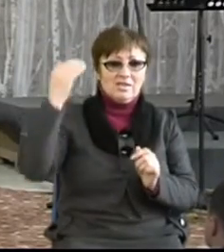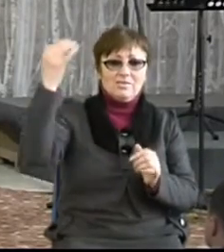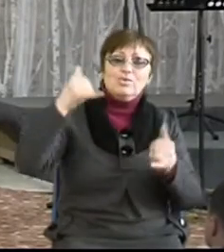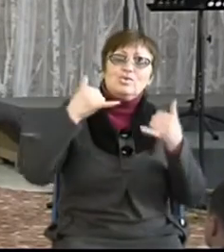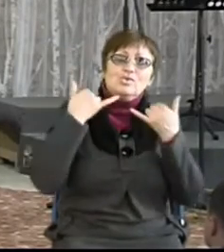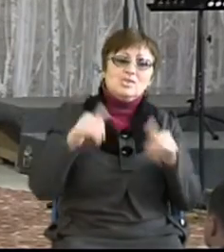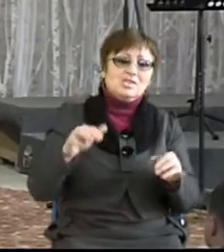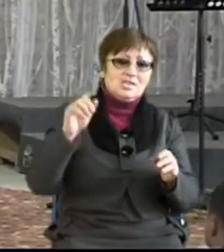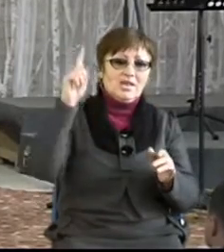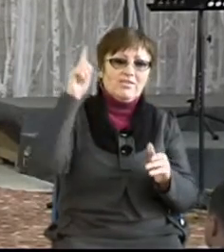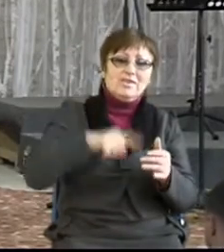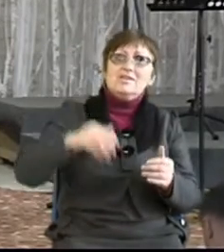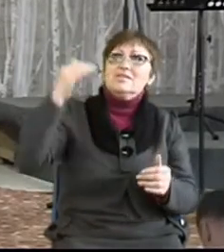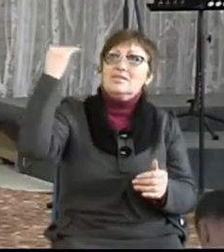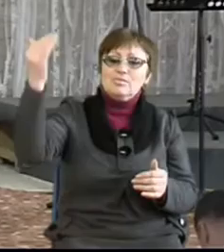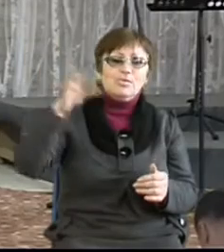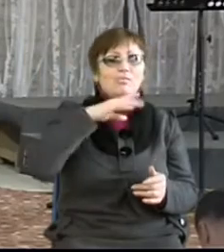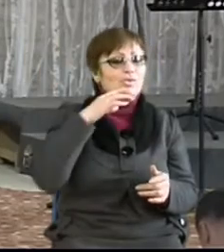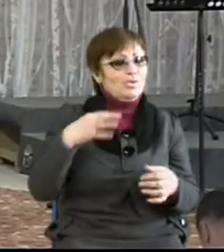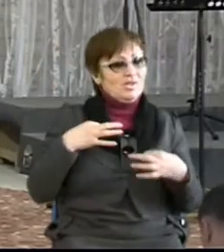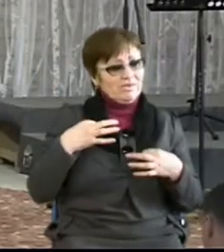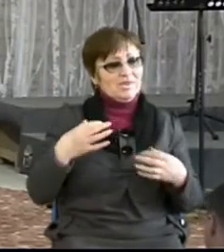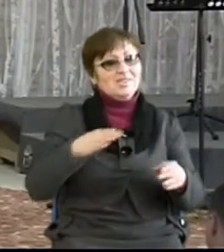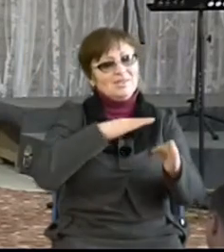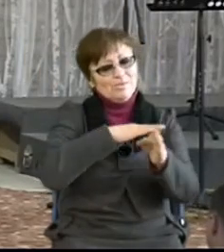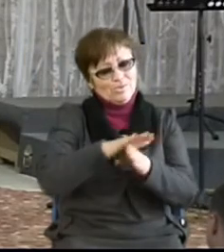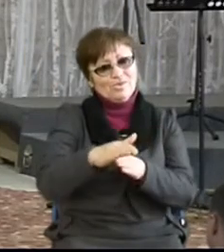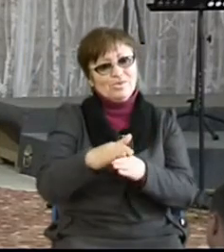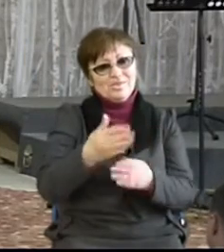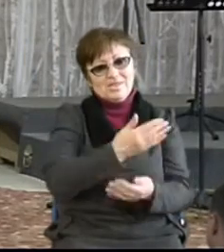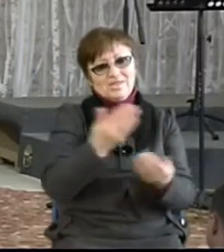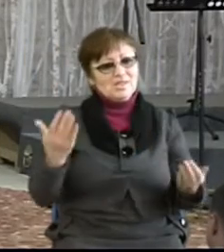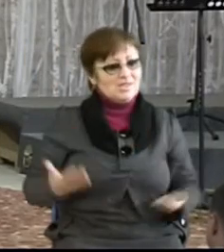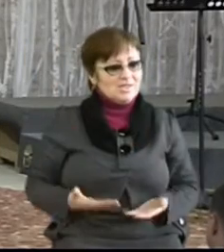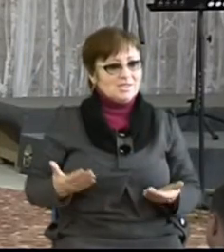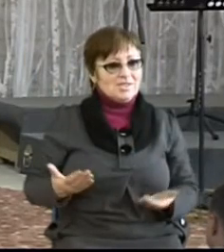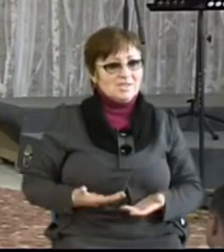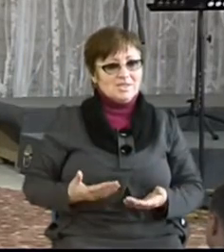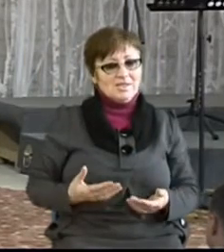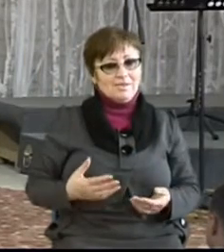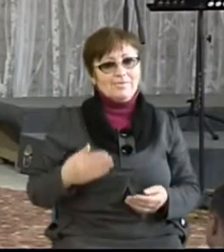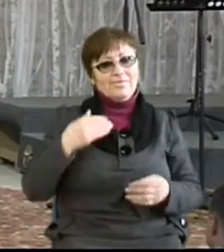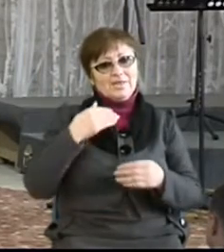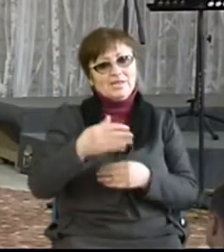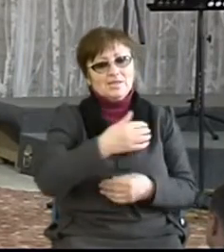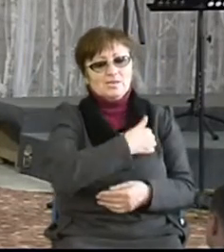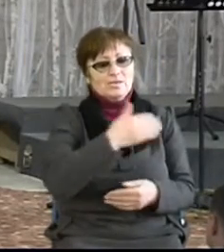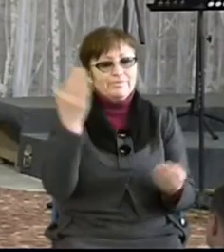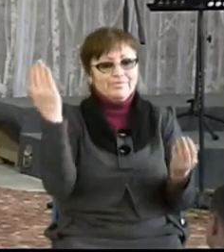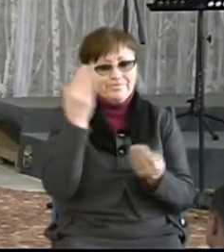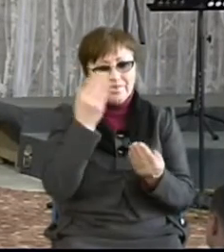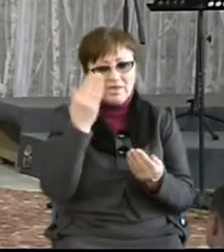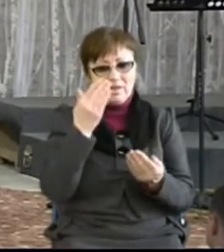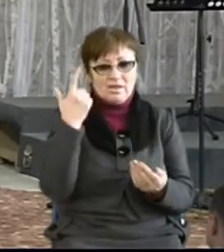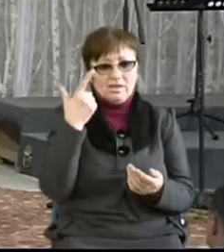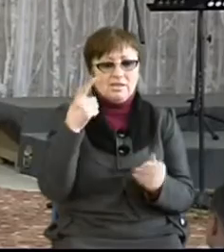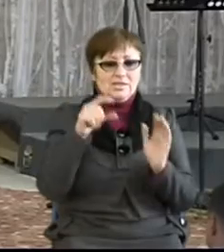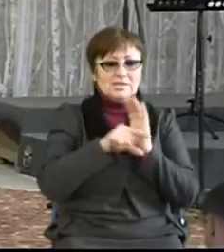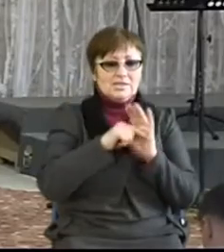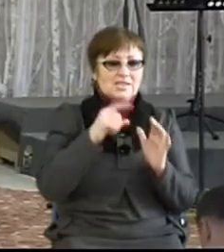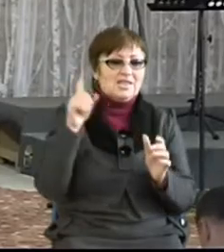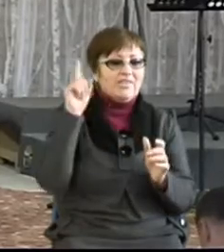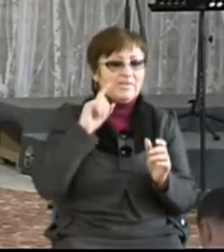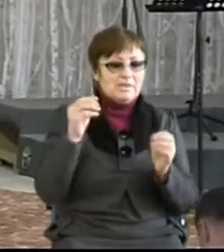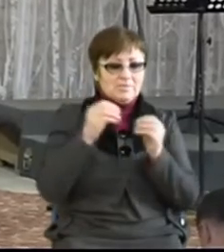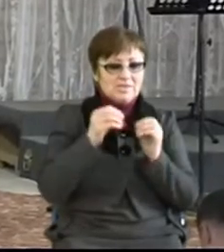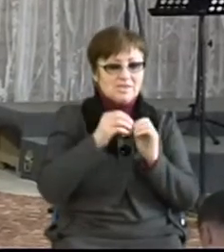Ему, и тогда многие вещи сбудутся в нашей жизни. Аминь. И в конце хотел бы прочитать один стих,